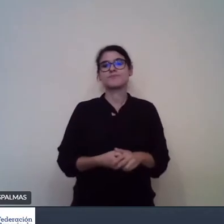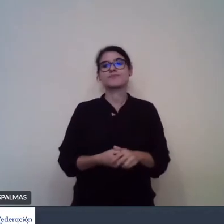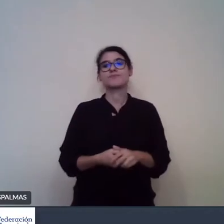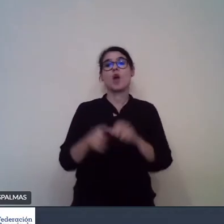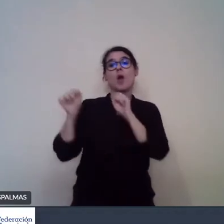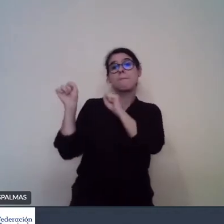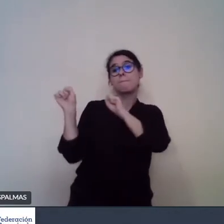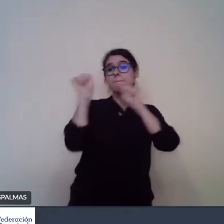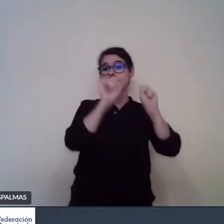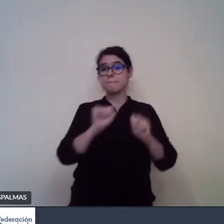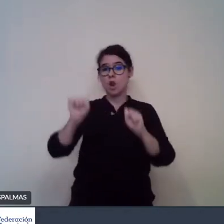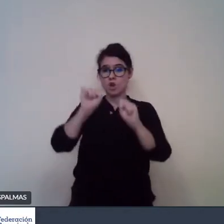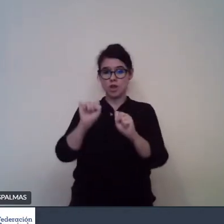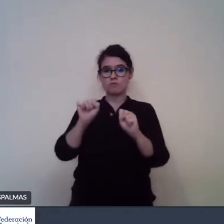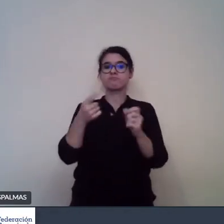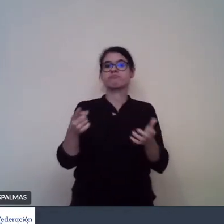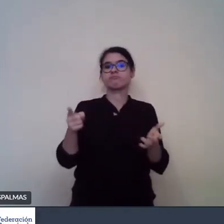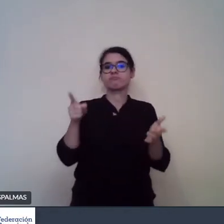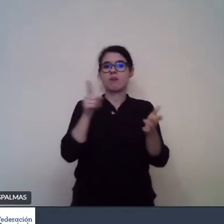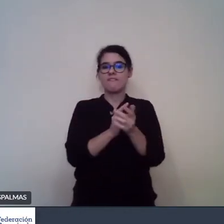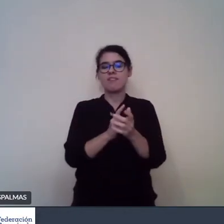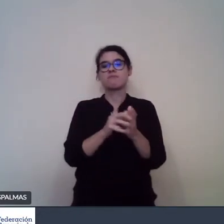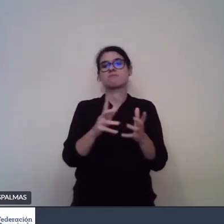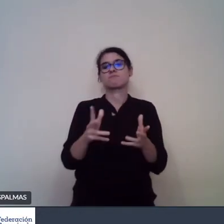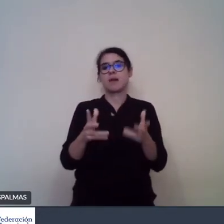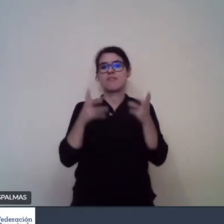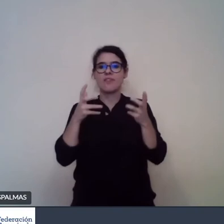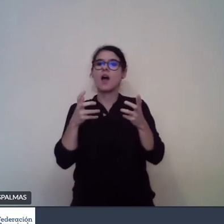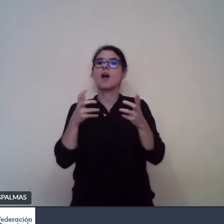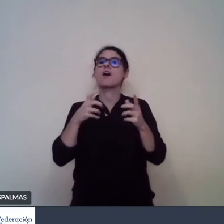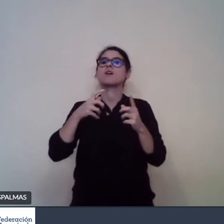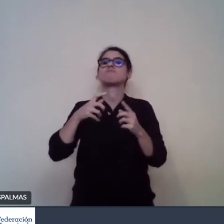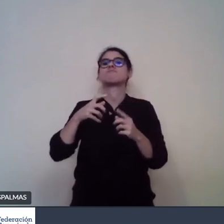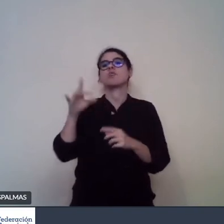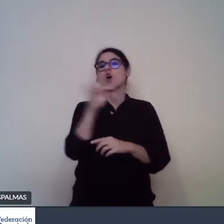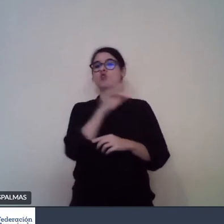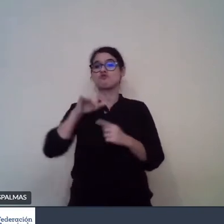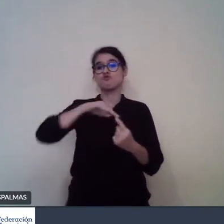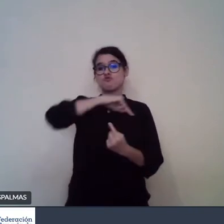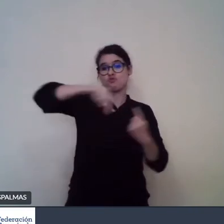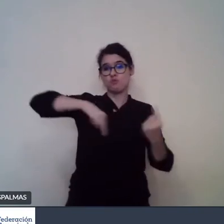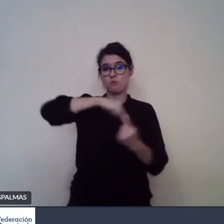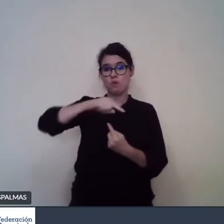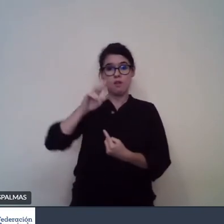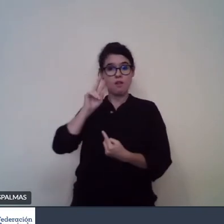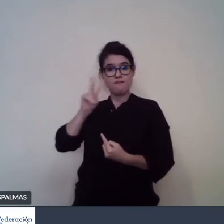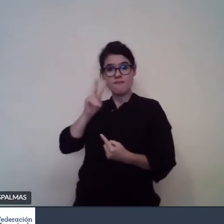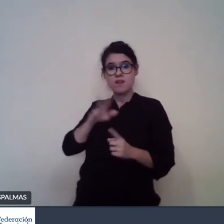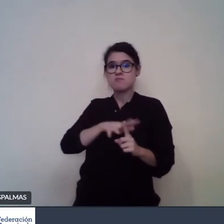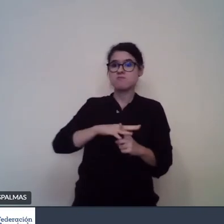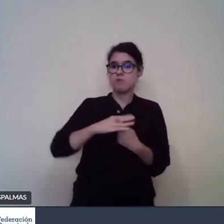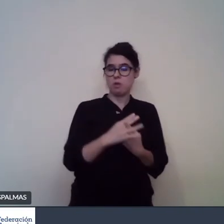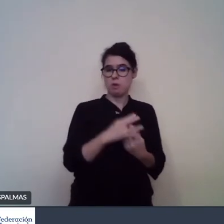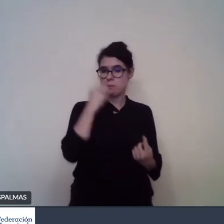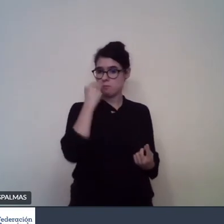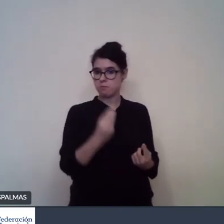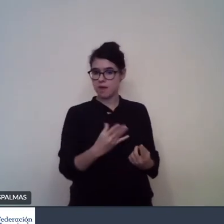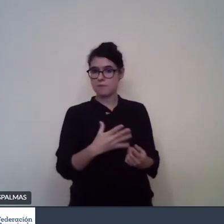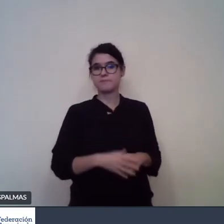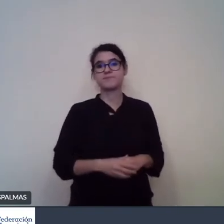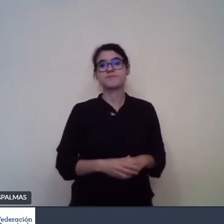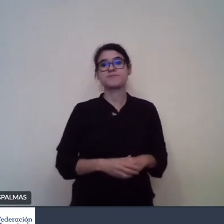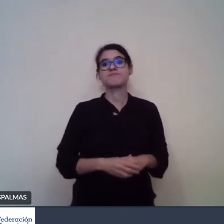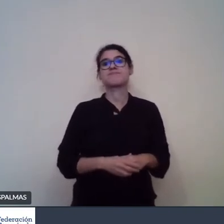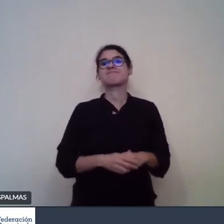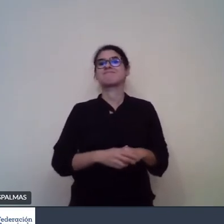roll. Y en esta situación sí lo hace bien. Ataca con el bote duro y corte desde línea de